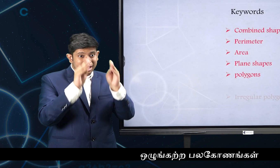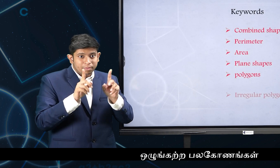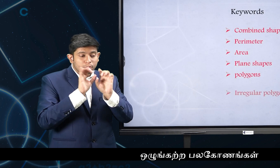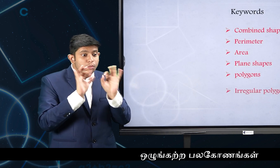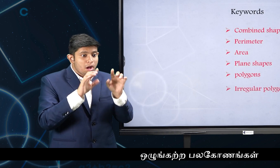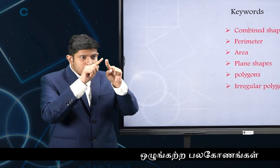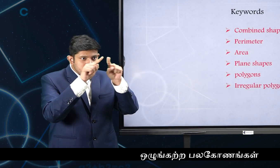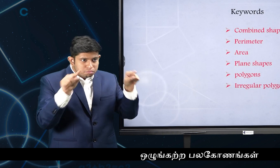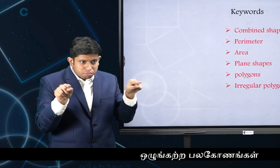ஒழுங்கற்ற பலகோணங்கள்.